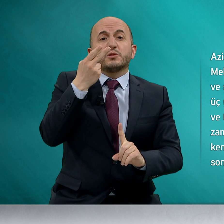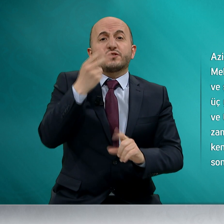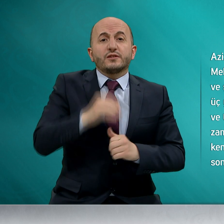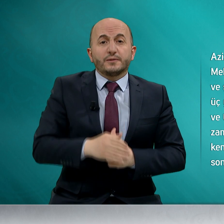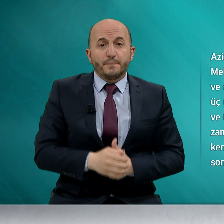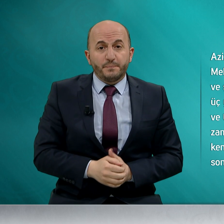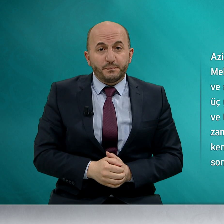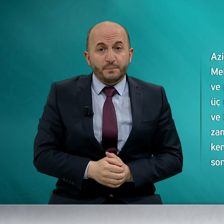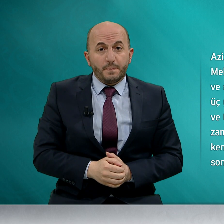kaldırılmıştı.